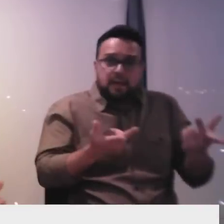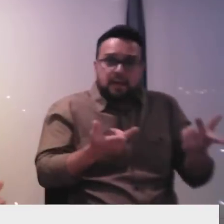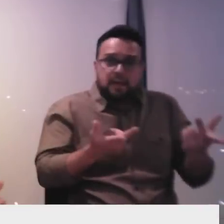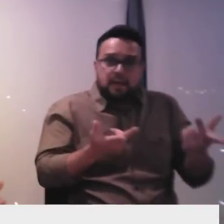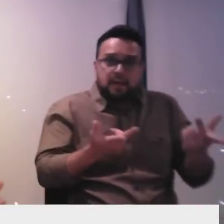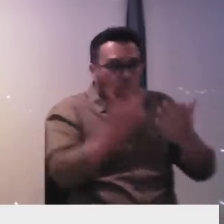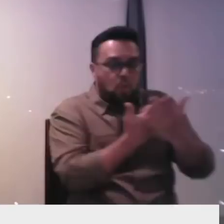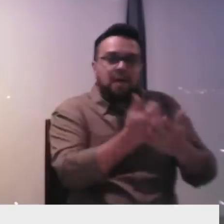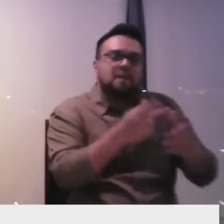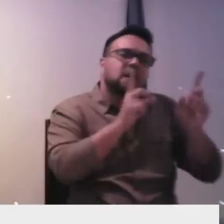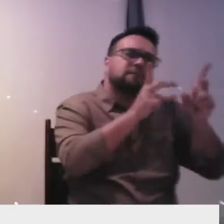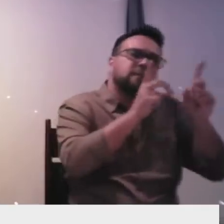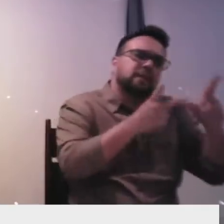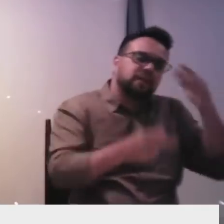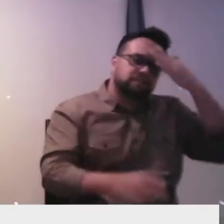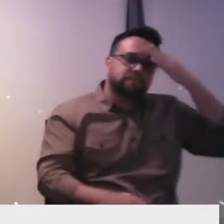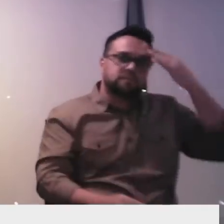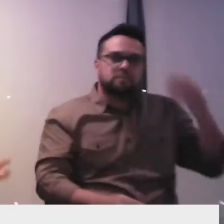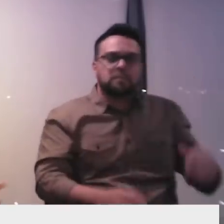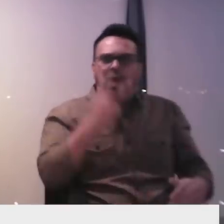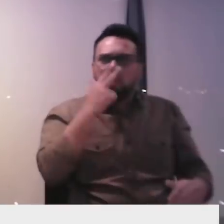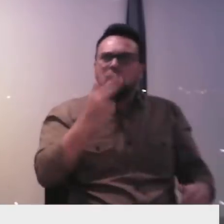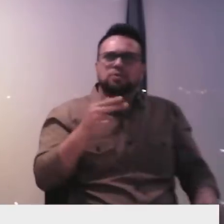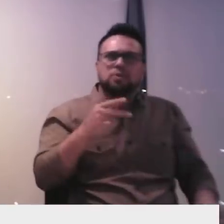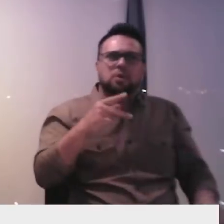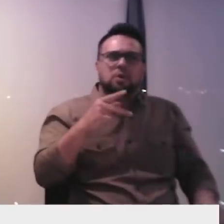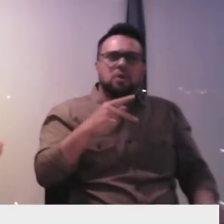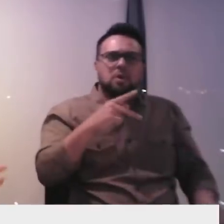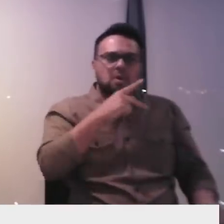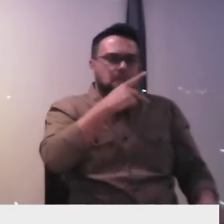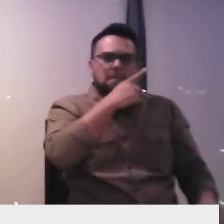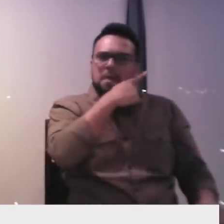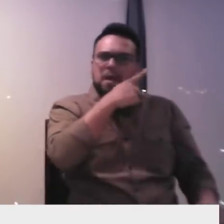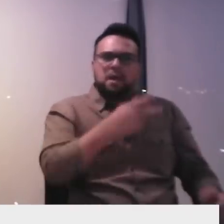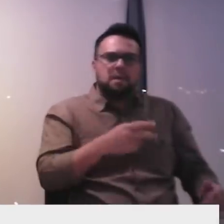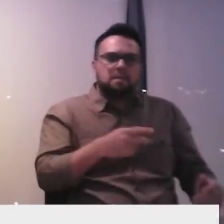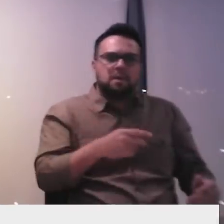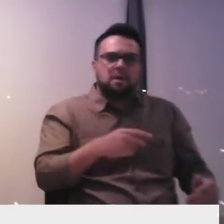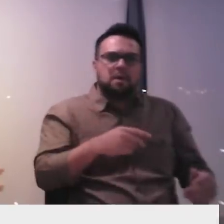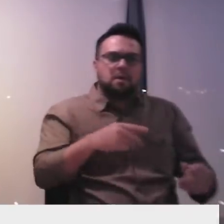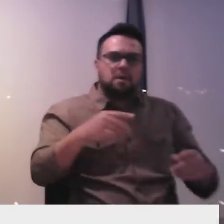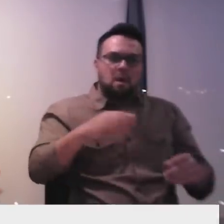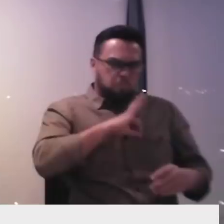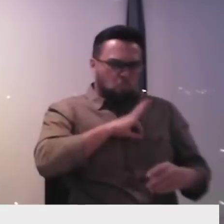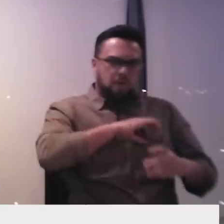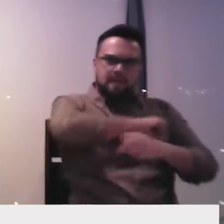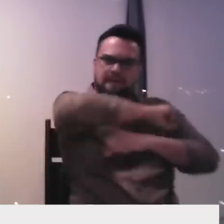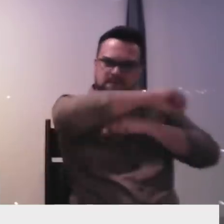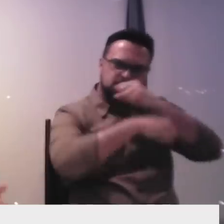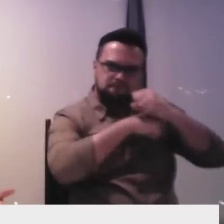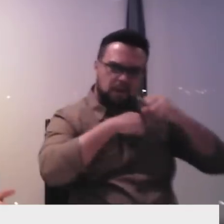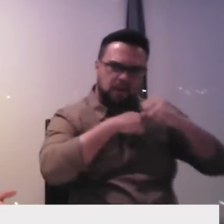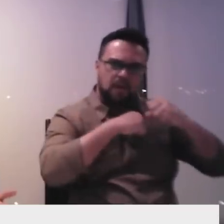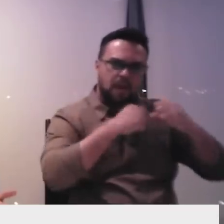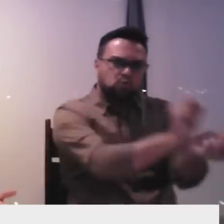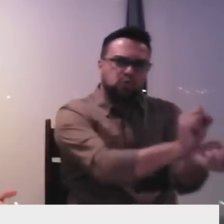comprar. Vai lá, dá um, não sei que estado foi na Paraíba, vai lá, força de segurança, dá uma gravata no cara e algema.